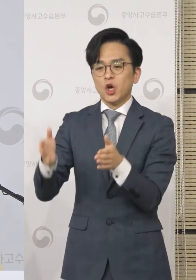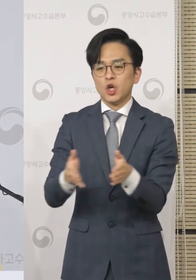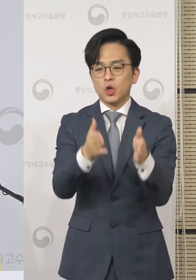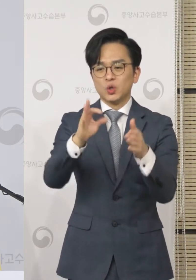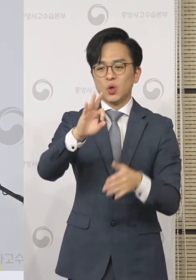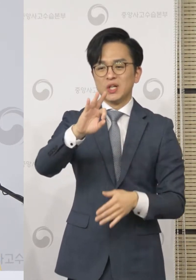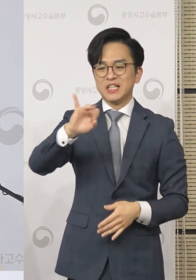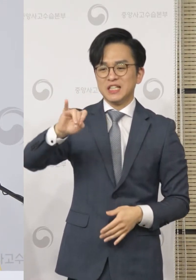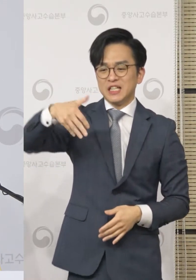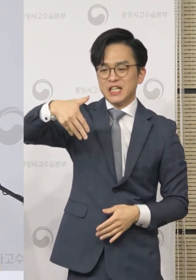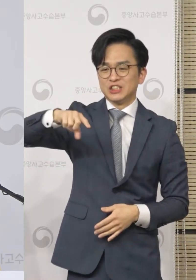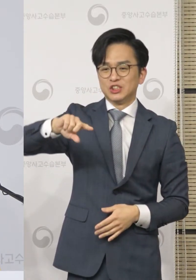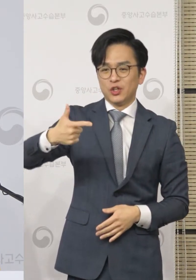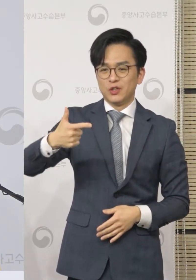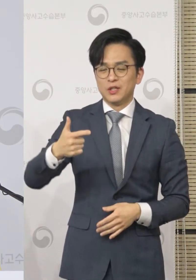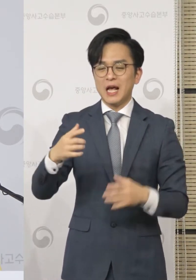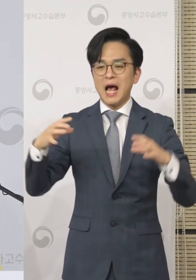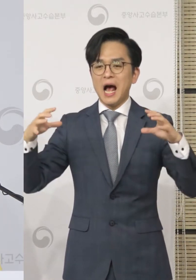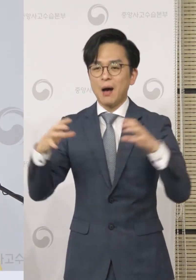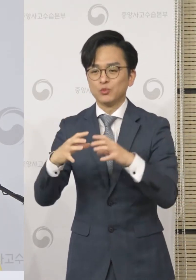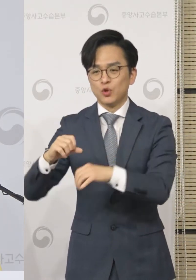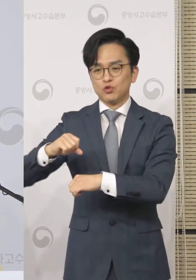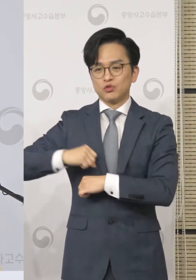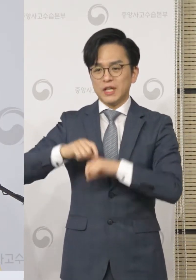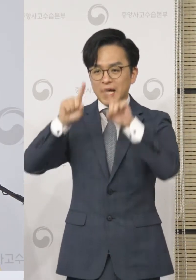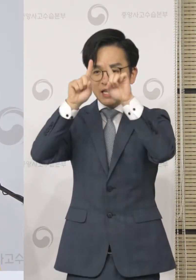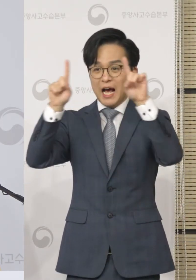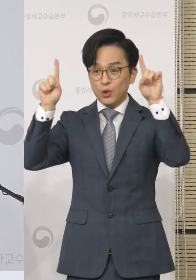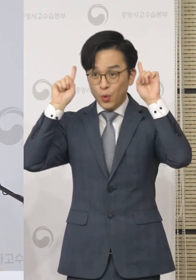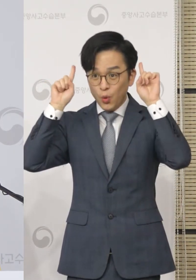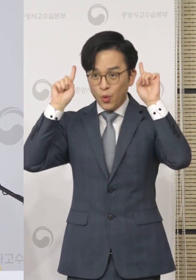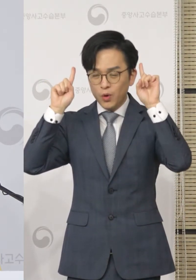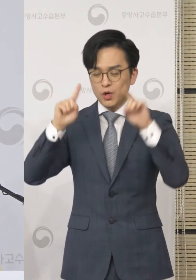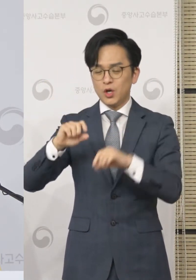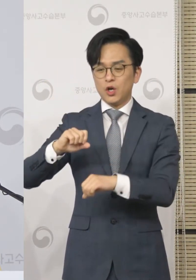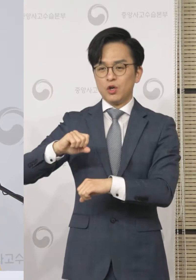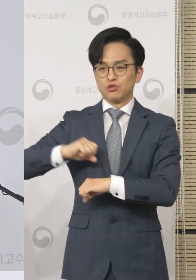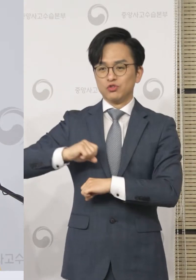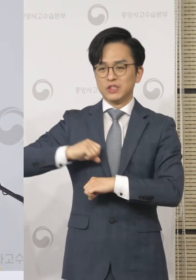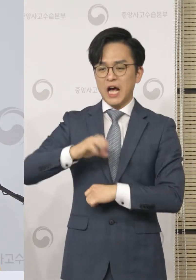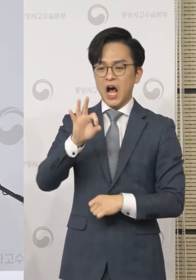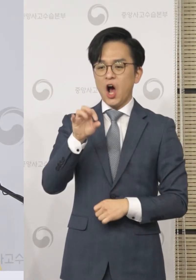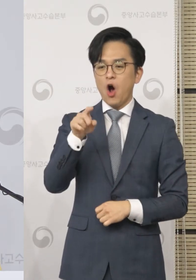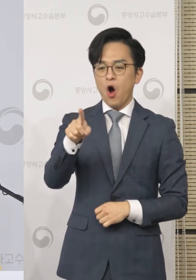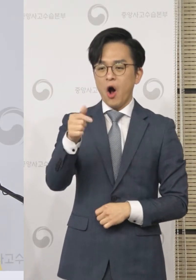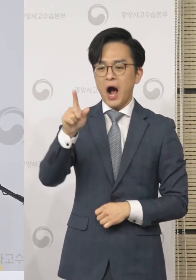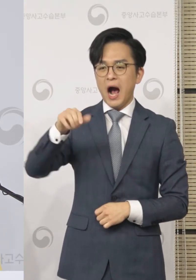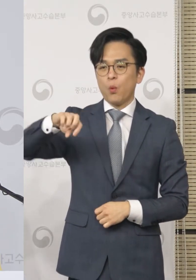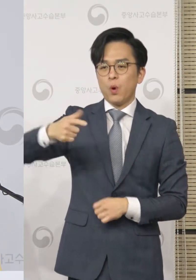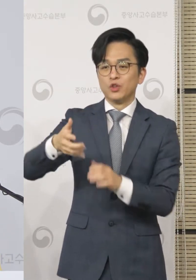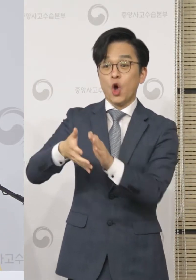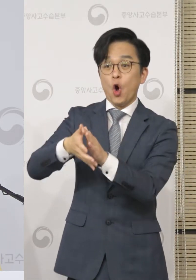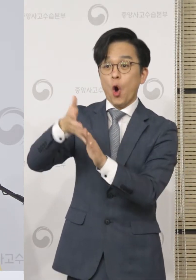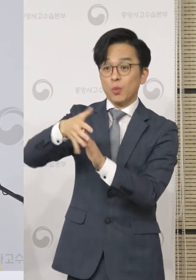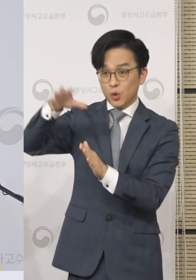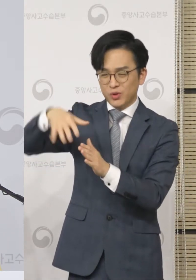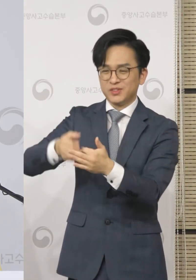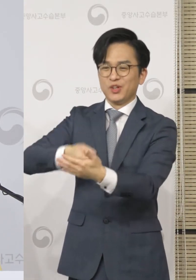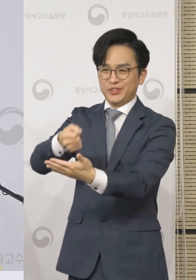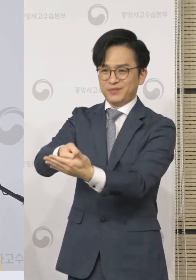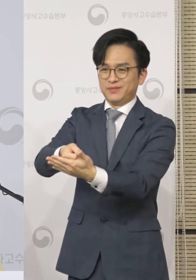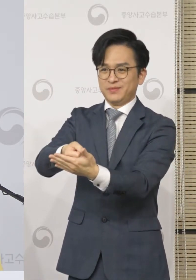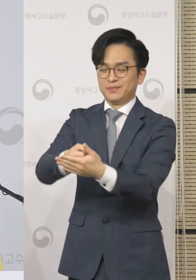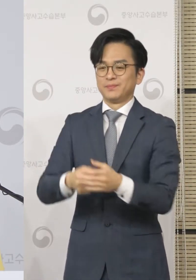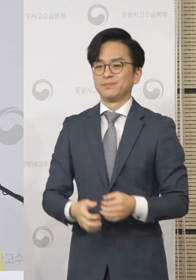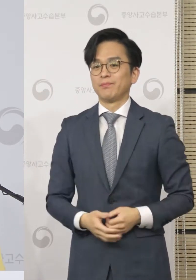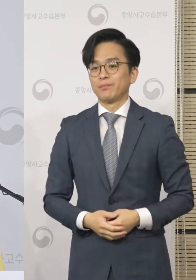경기도 이천의 합동군사대학교 국방어학원을 임시생활시설로 운영키로